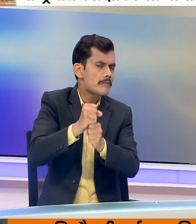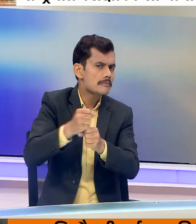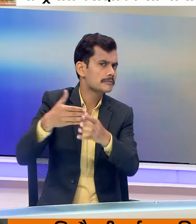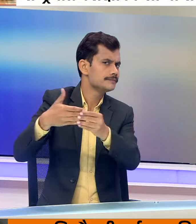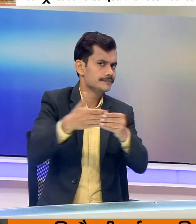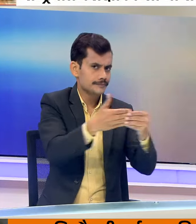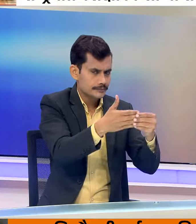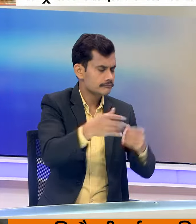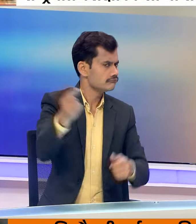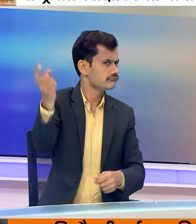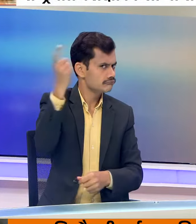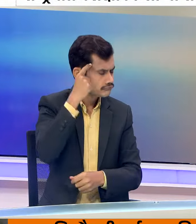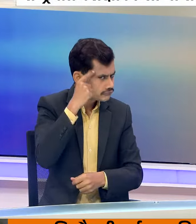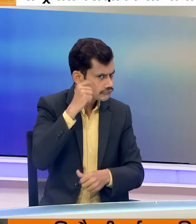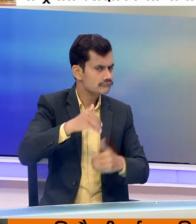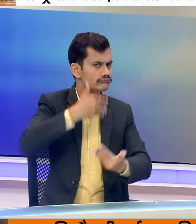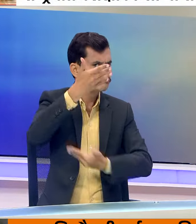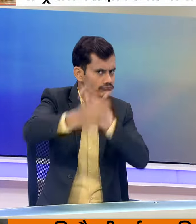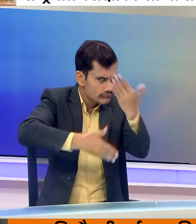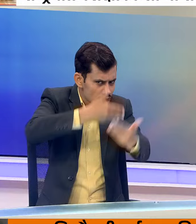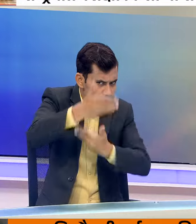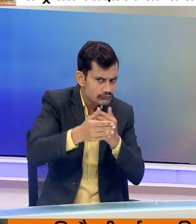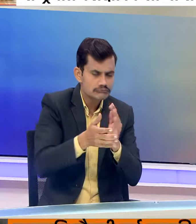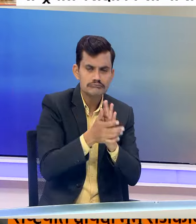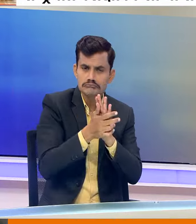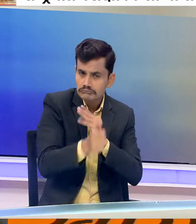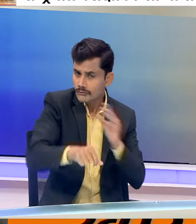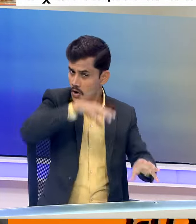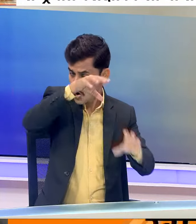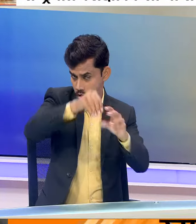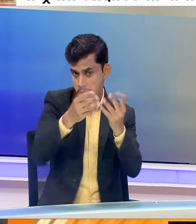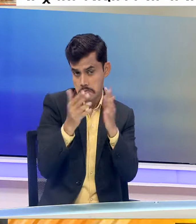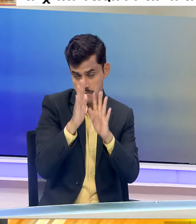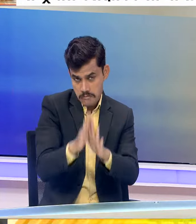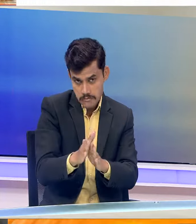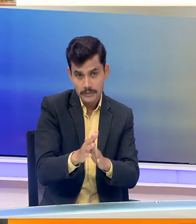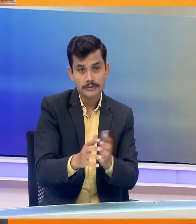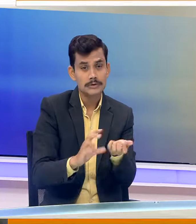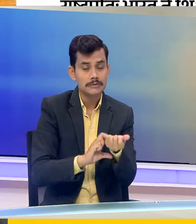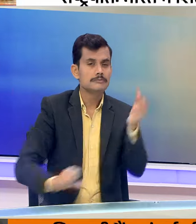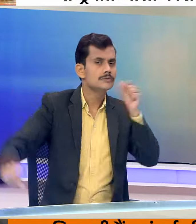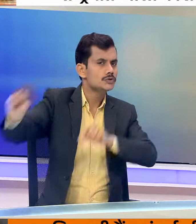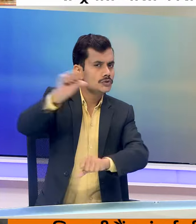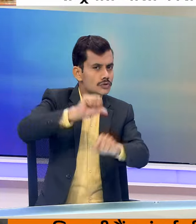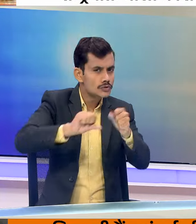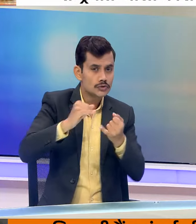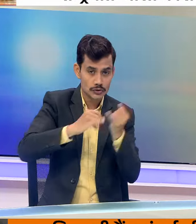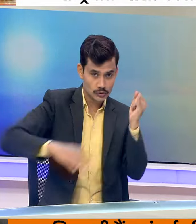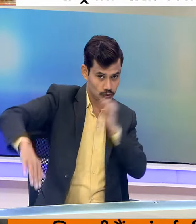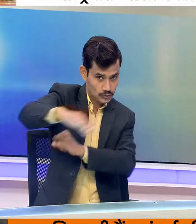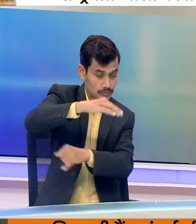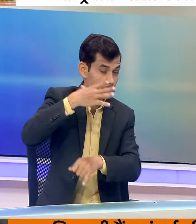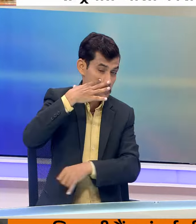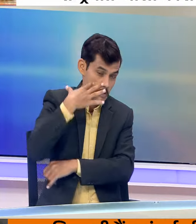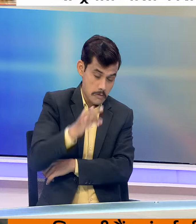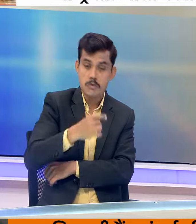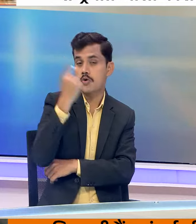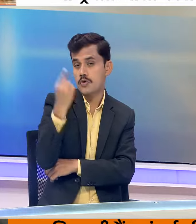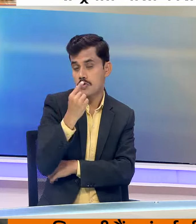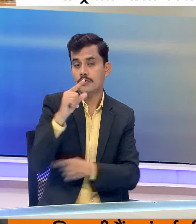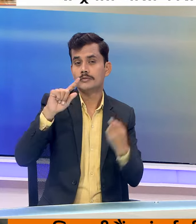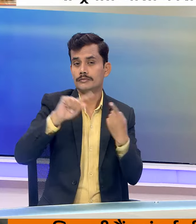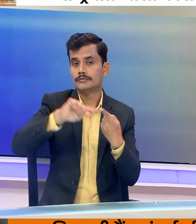guides, protectors and keepers of the conscience of society. Education